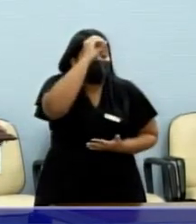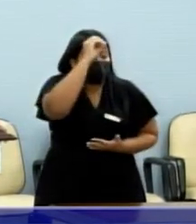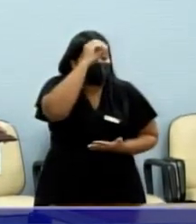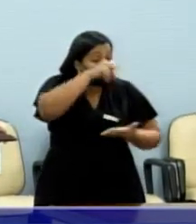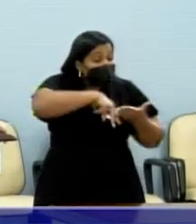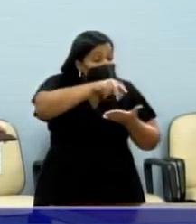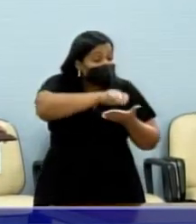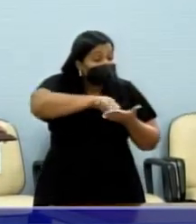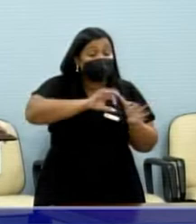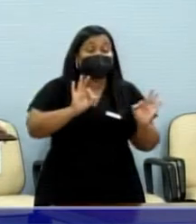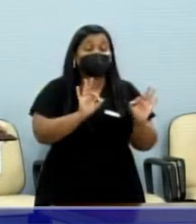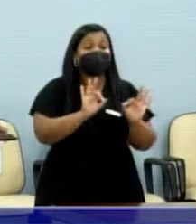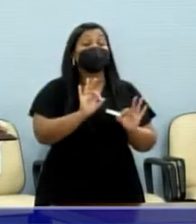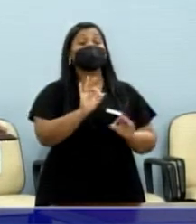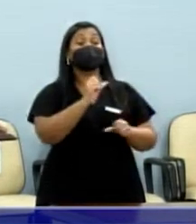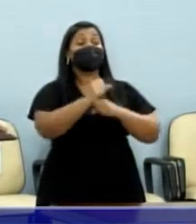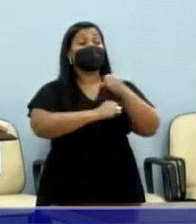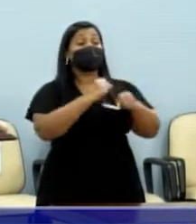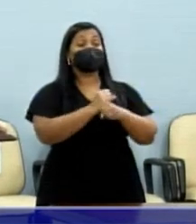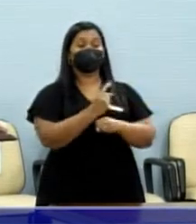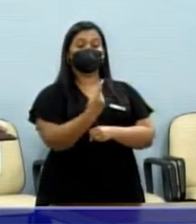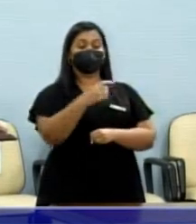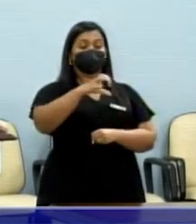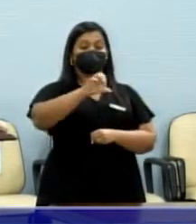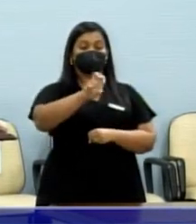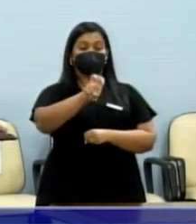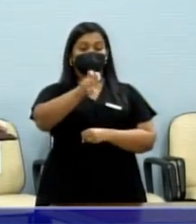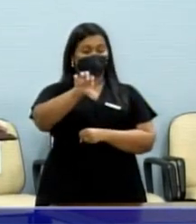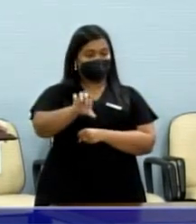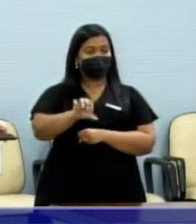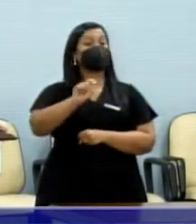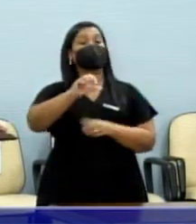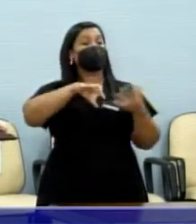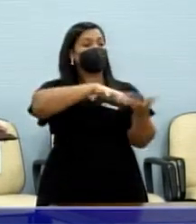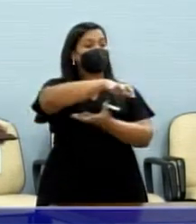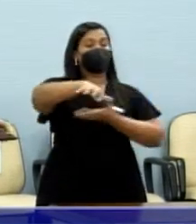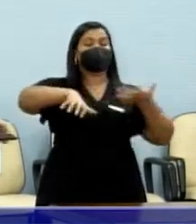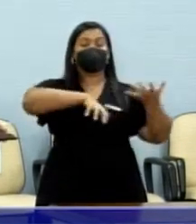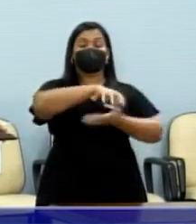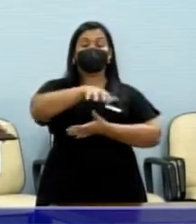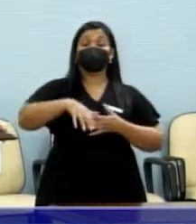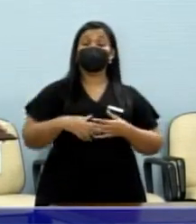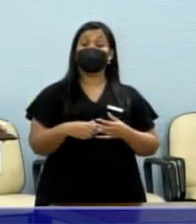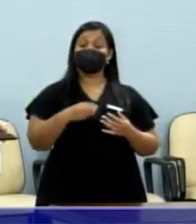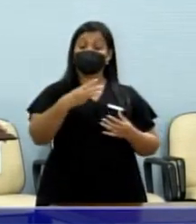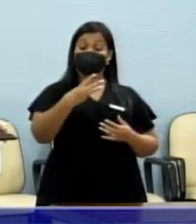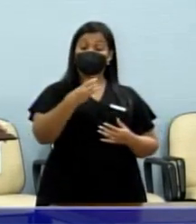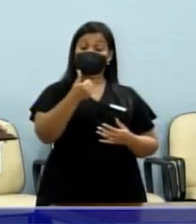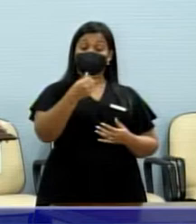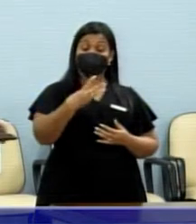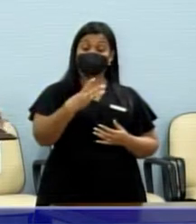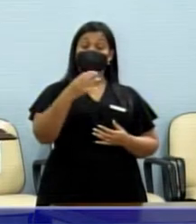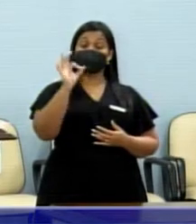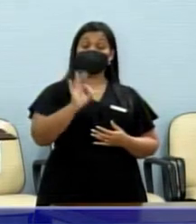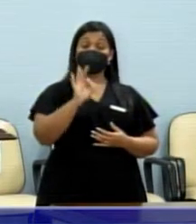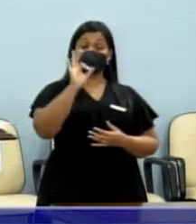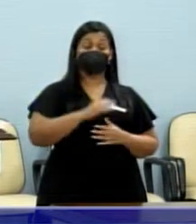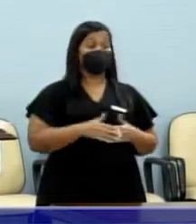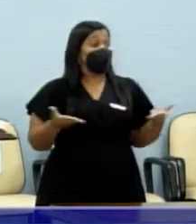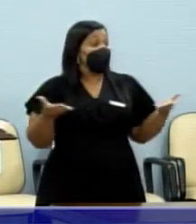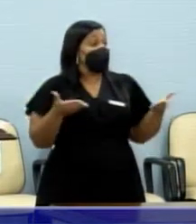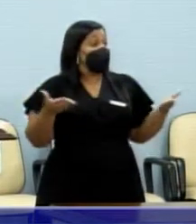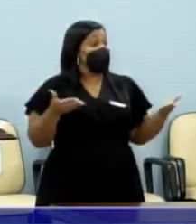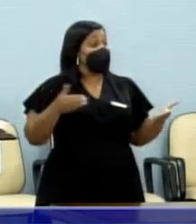Em 59 acontece a Revolução Socialista em Cuba. 2 anos depois, 3% da população analfabeta. O Brasil